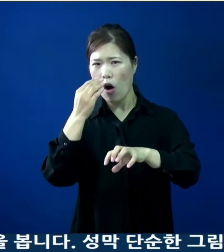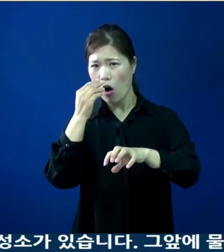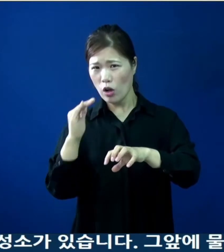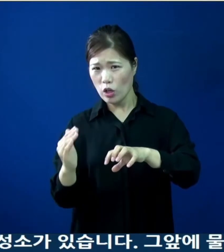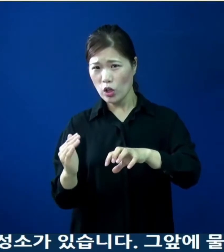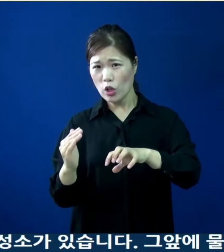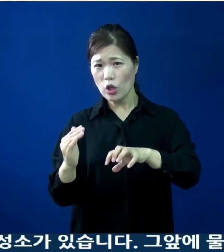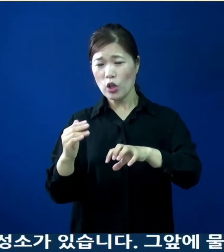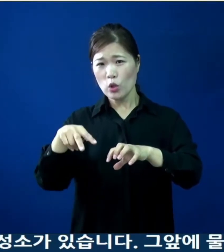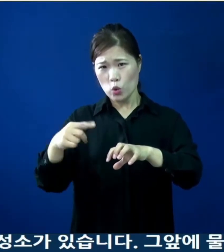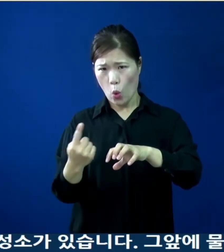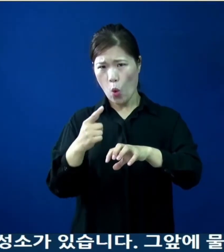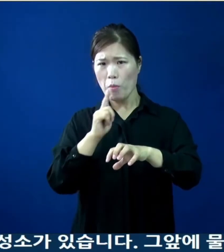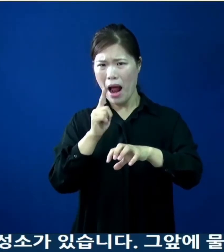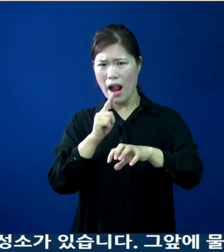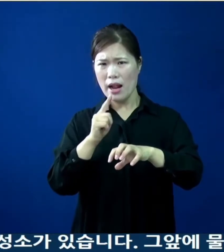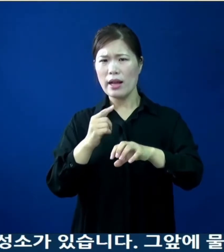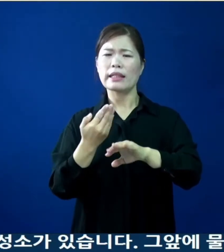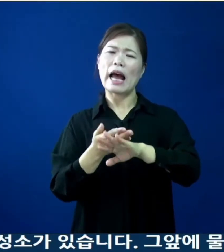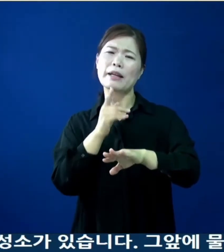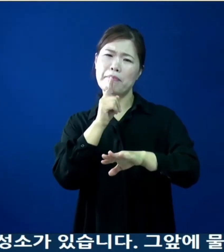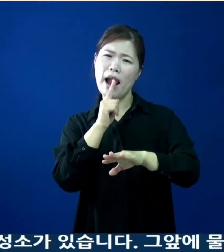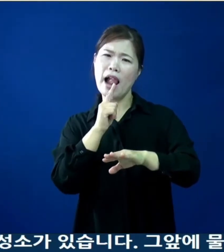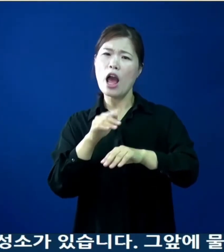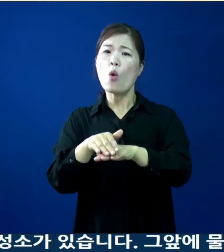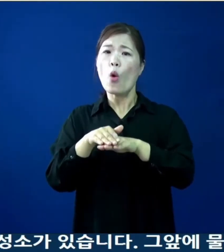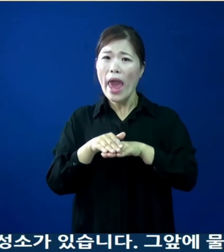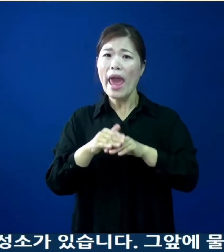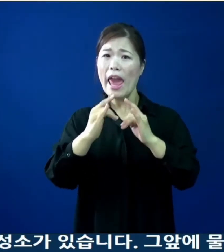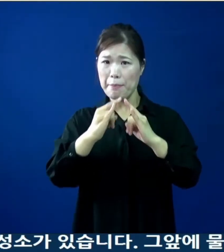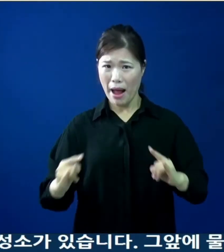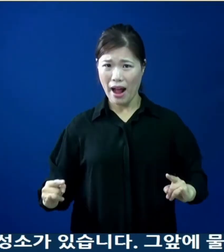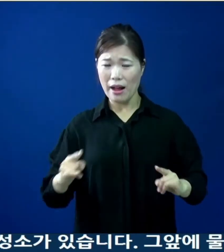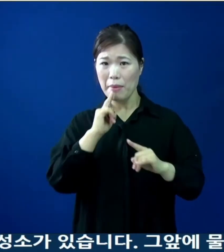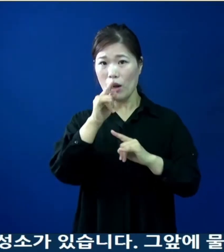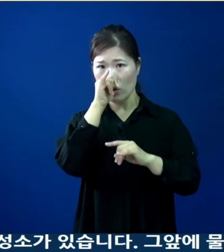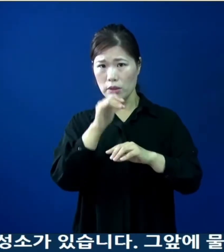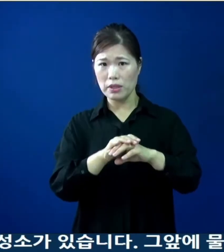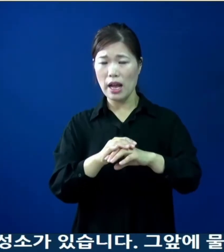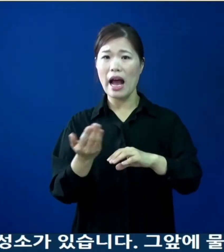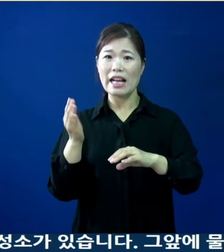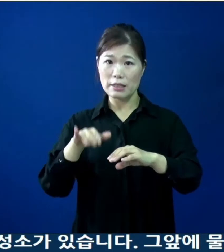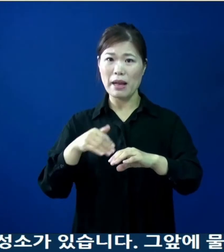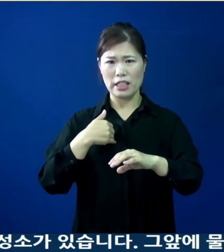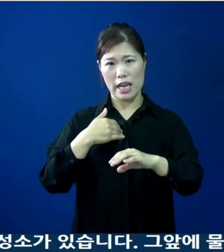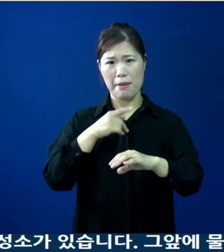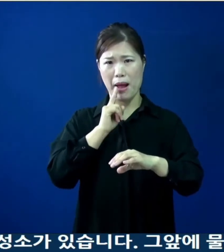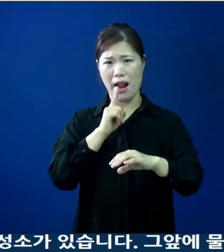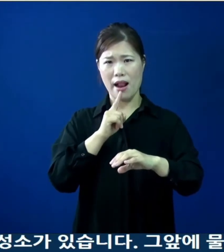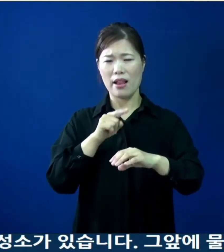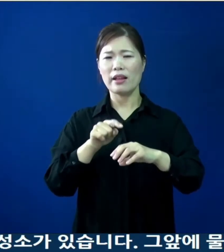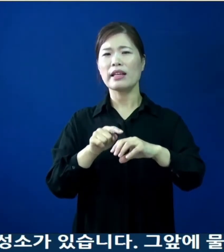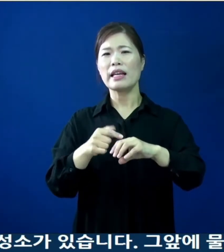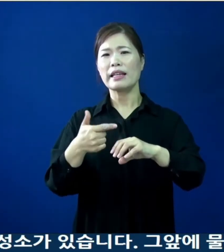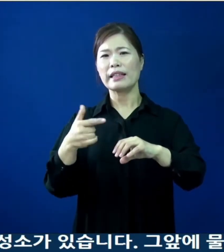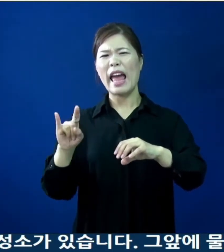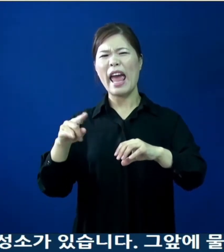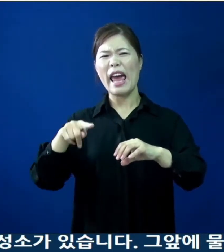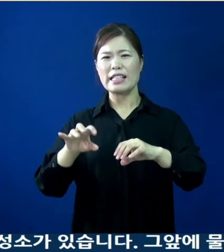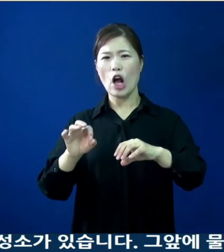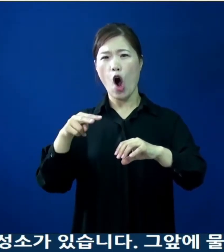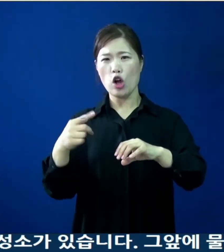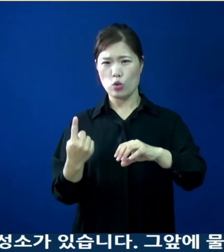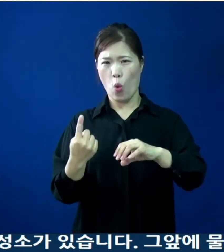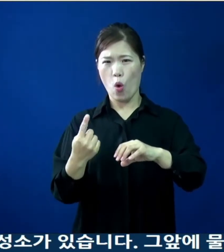부르고 성소라고 부르기도 하는데 저는 내성소라고 구별하여 이렇게 부르기로 합니다.